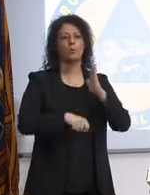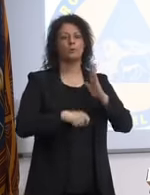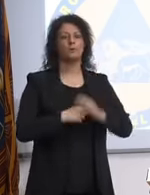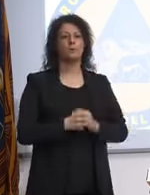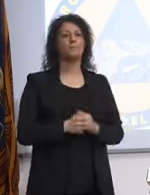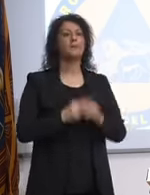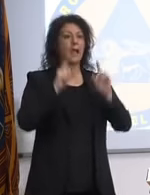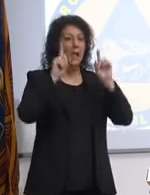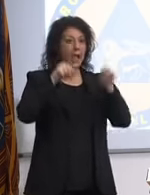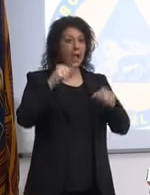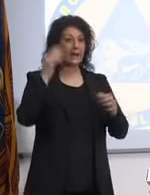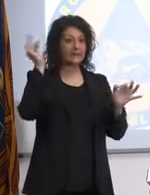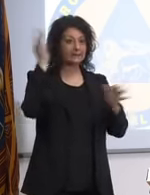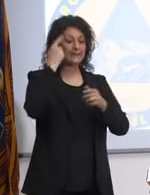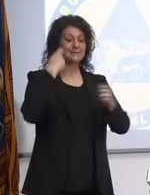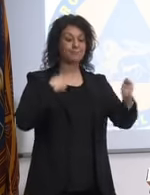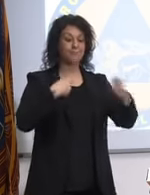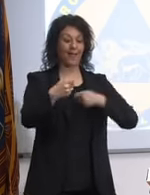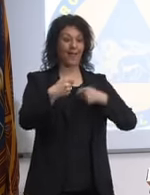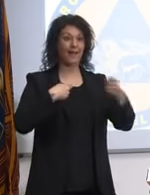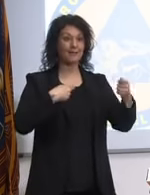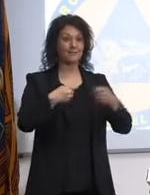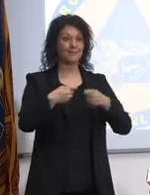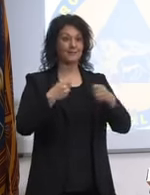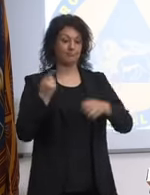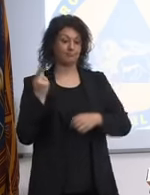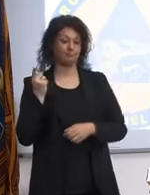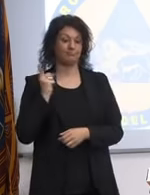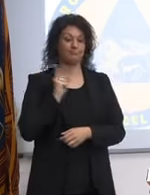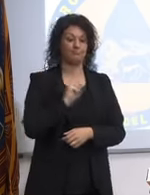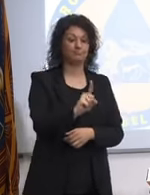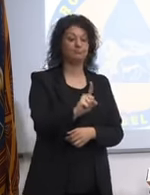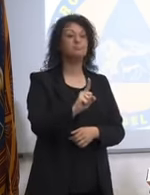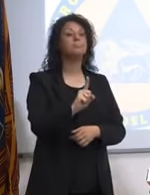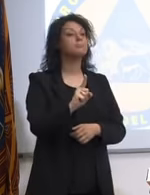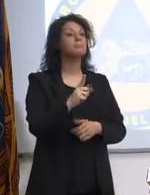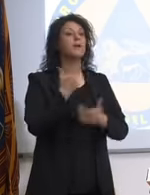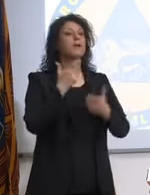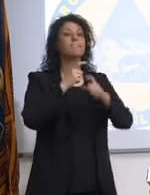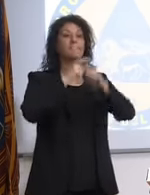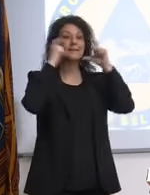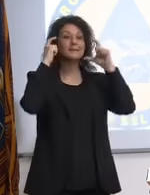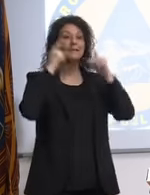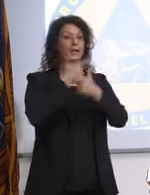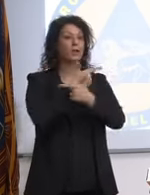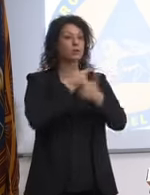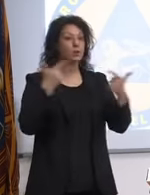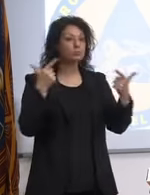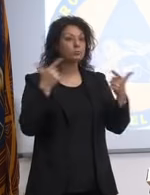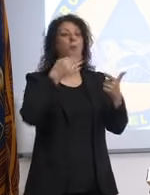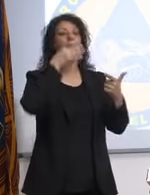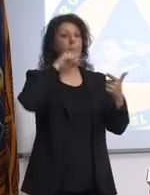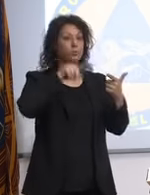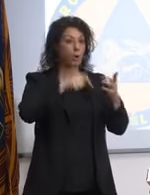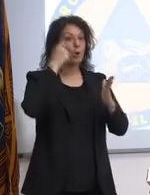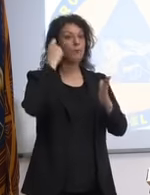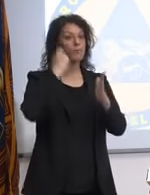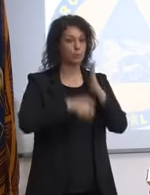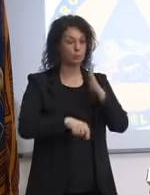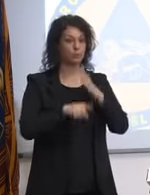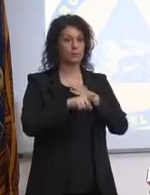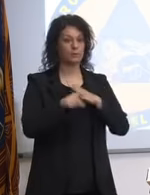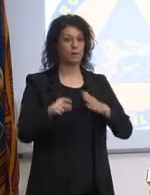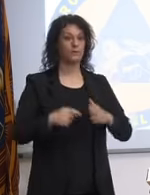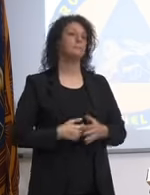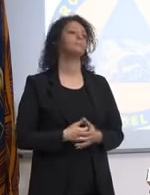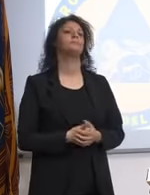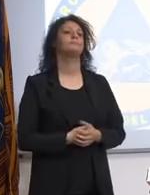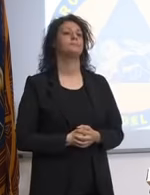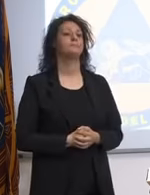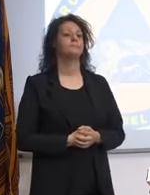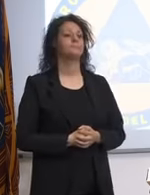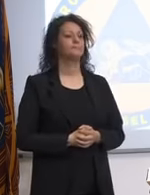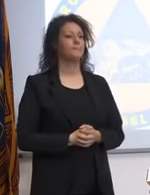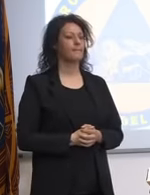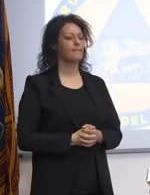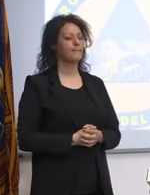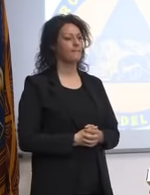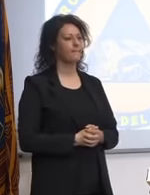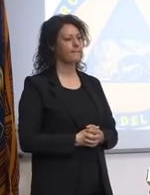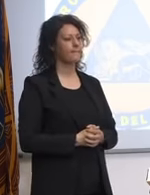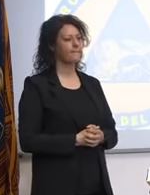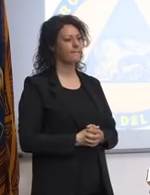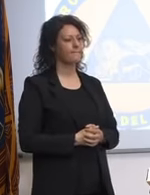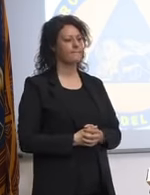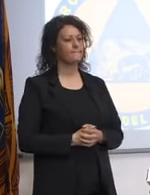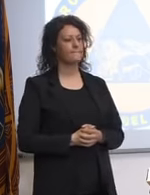a fare la spesa e non c'hai magari la mascherina davanti al banco dei salumi o roba del genere. Filippo, il poi